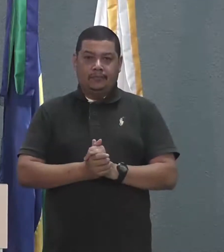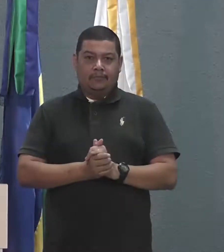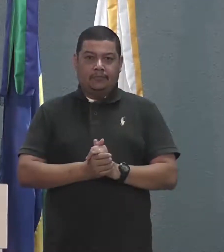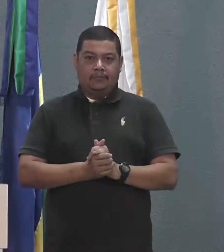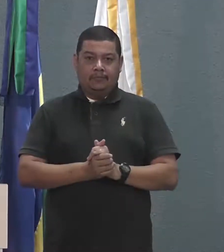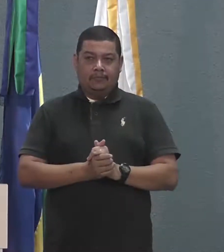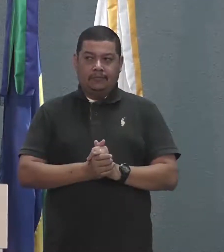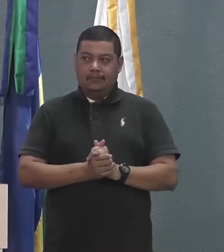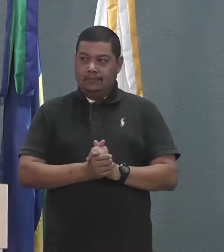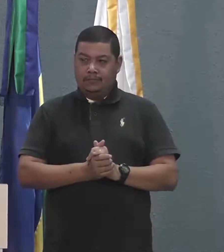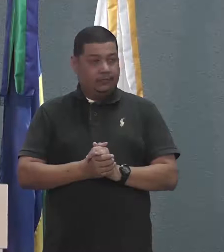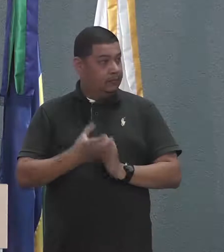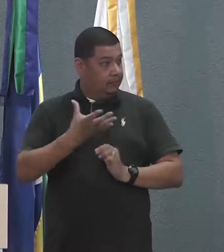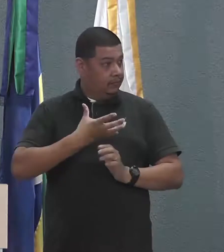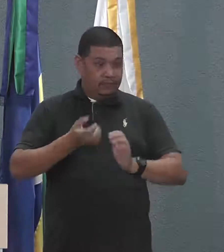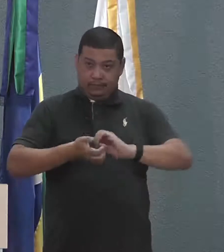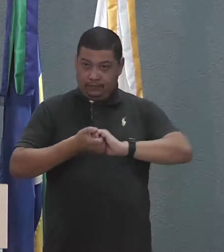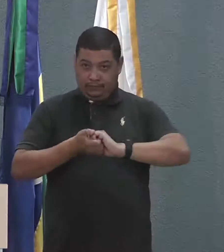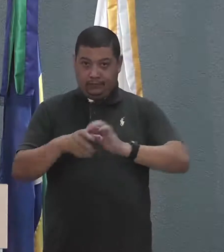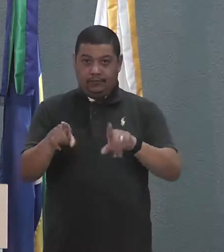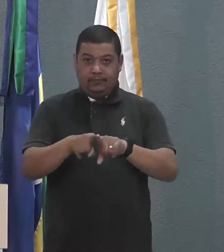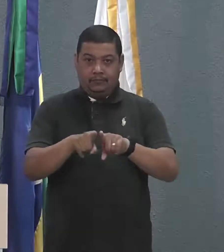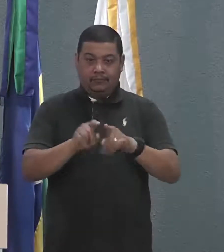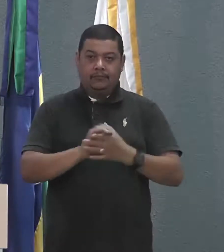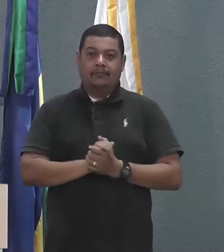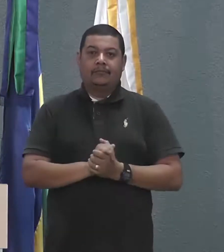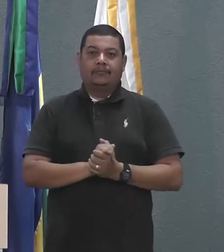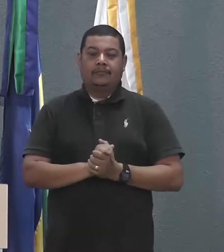Também quero parabenizar aqui